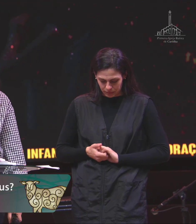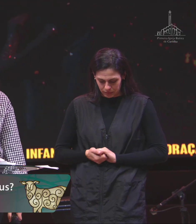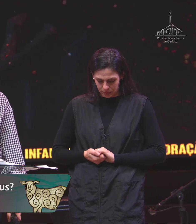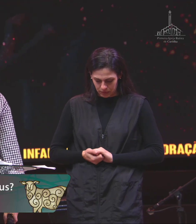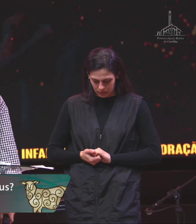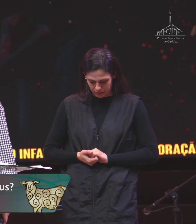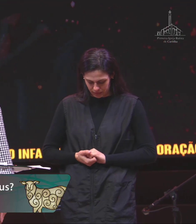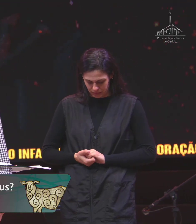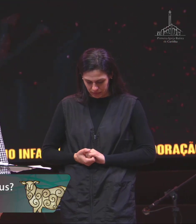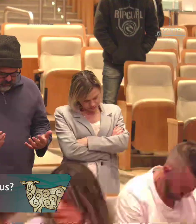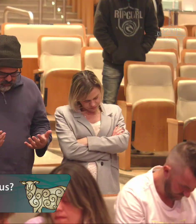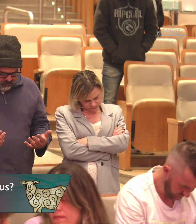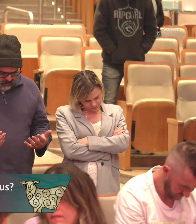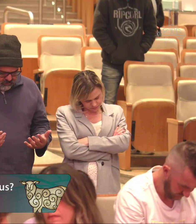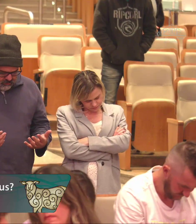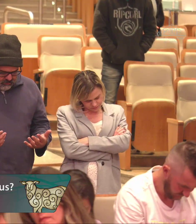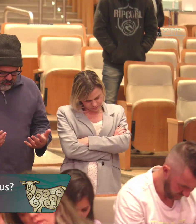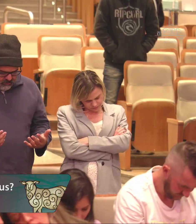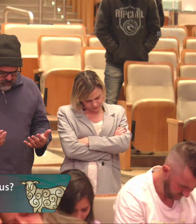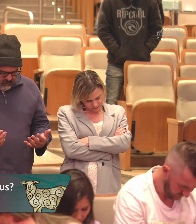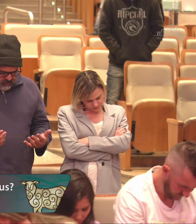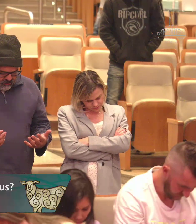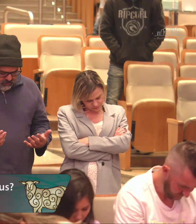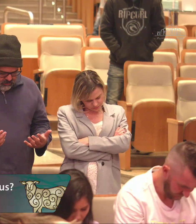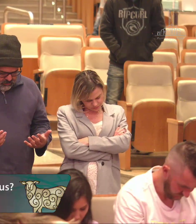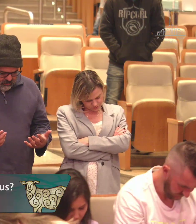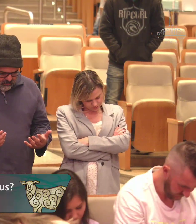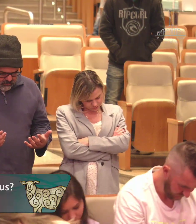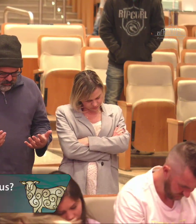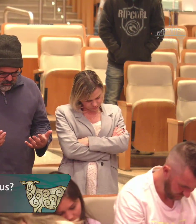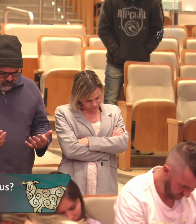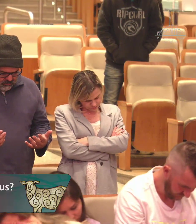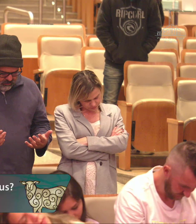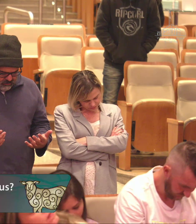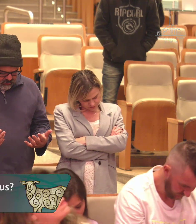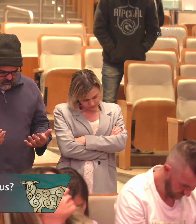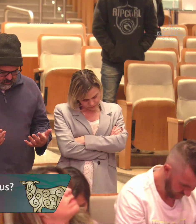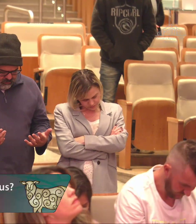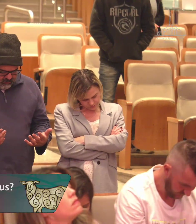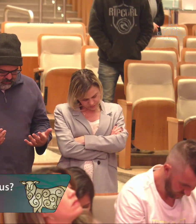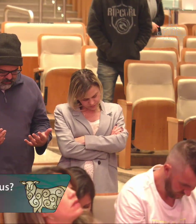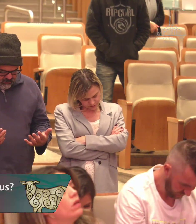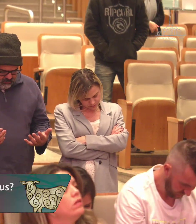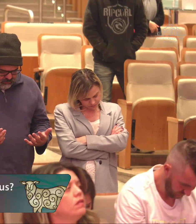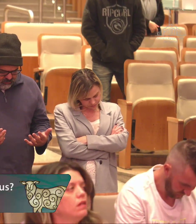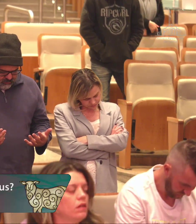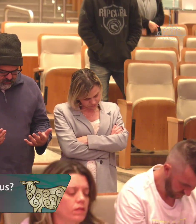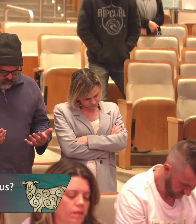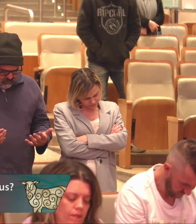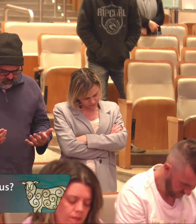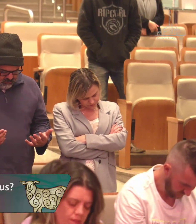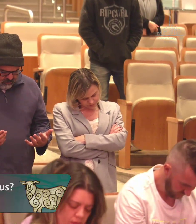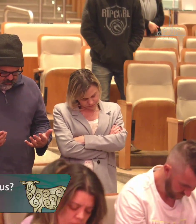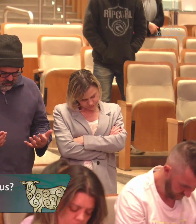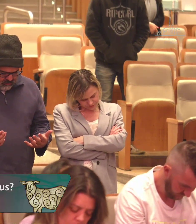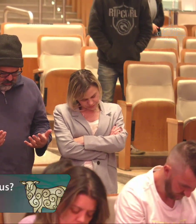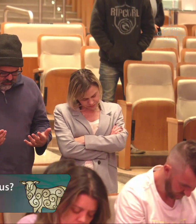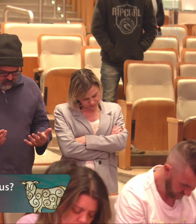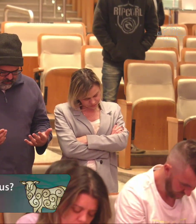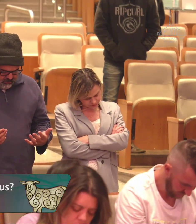como é desafiador. Mas nos planos de Deus, Ele tinha uma Letícia que entregava a sua